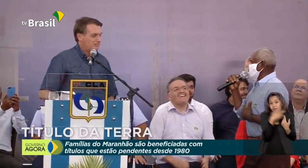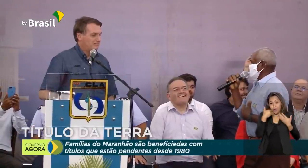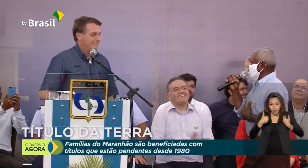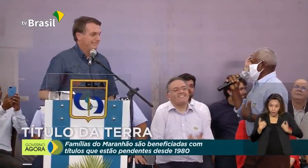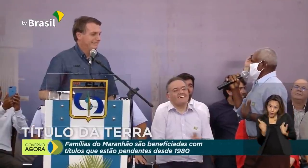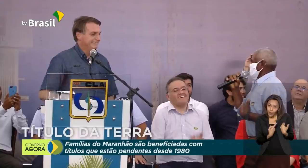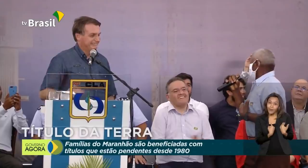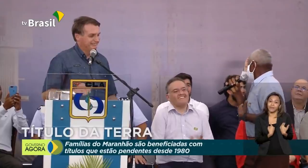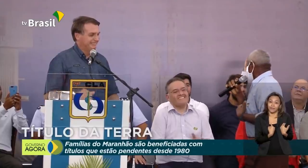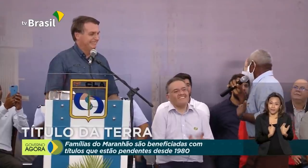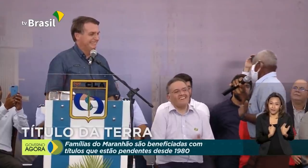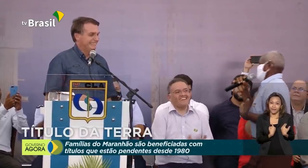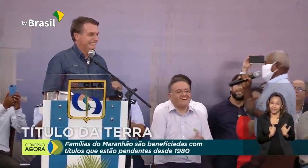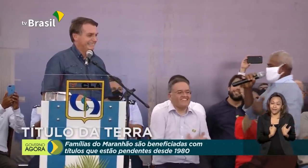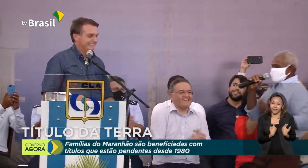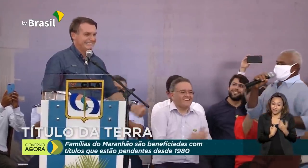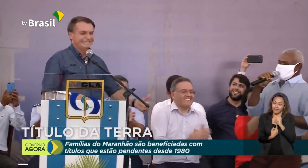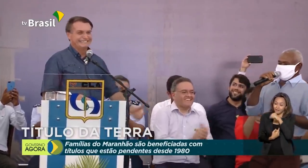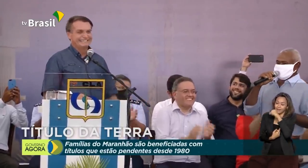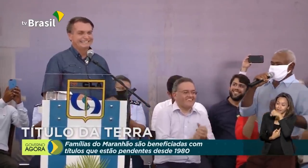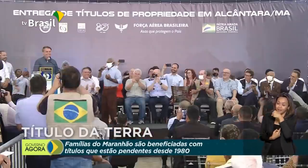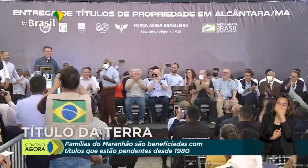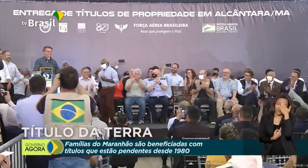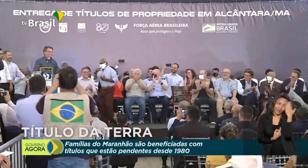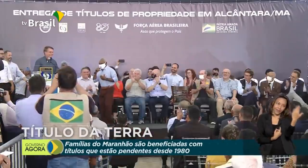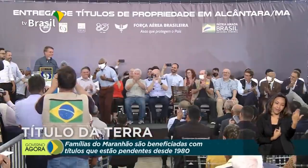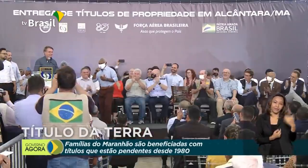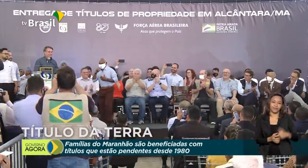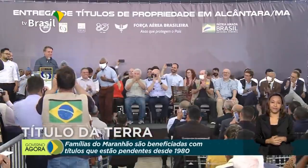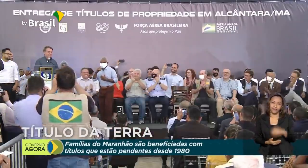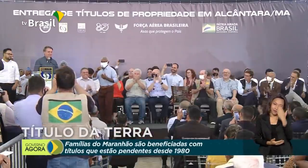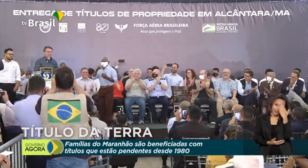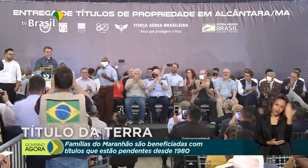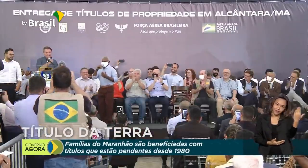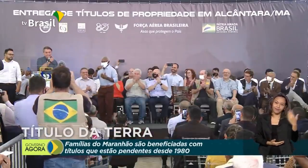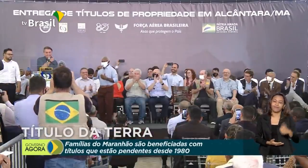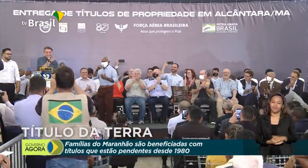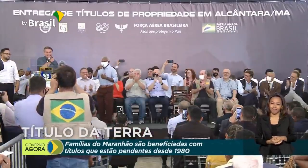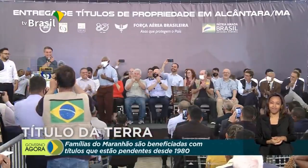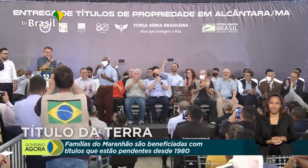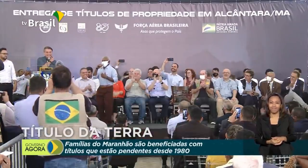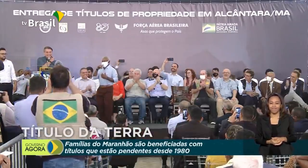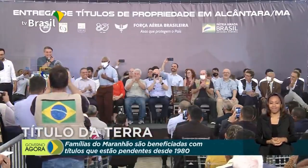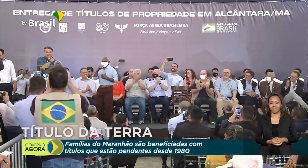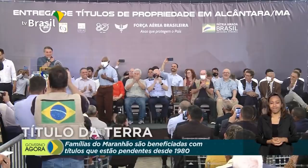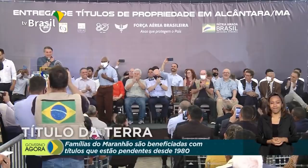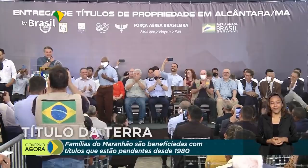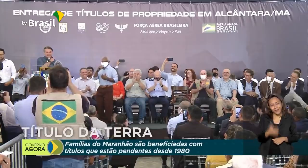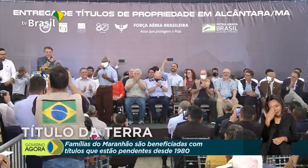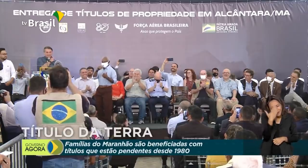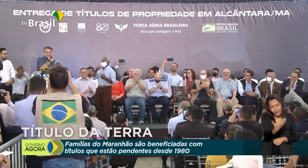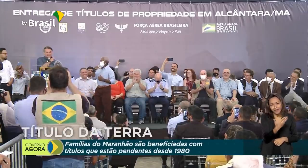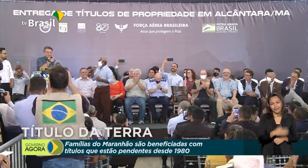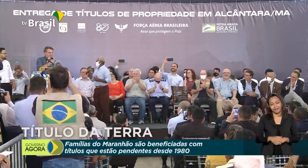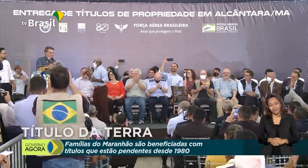senhor. Então, eu agradeço isso, muito bem, também, muito